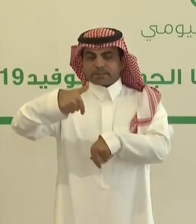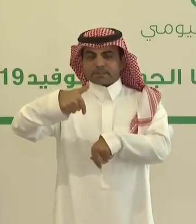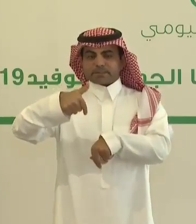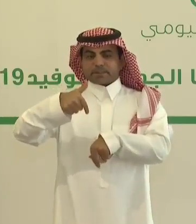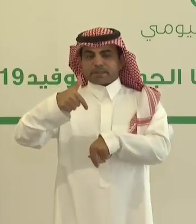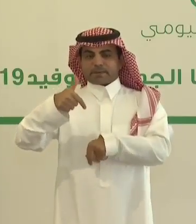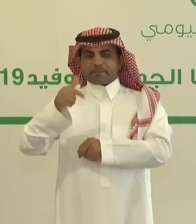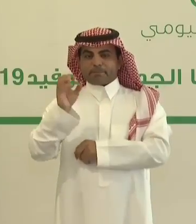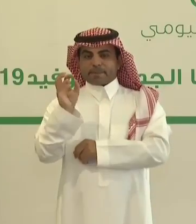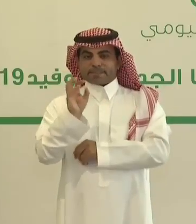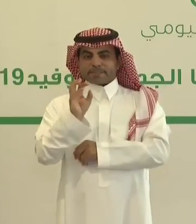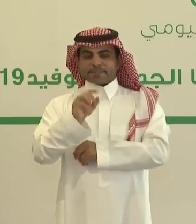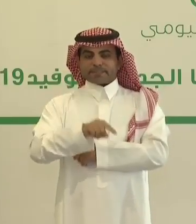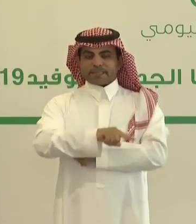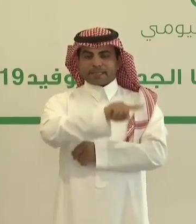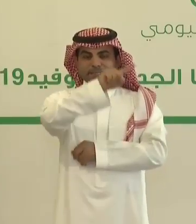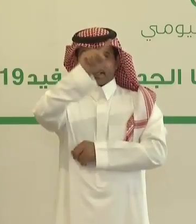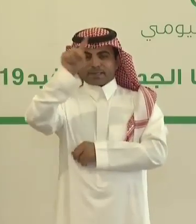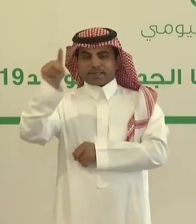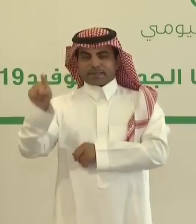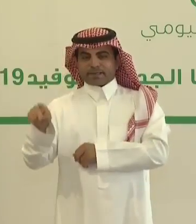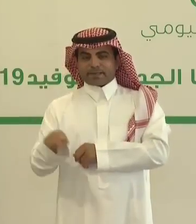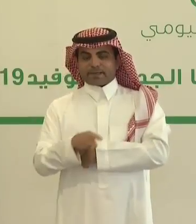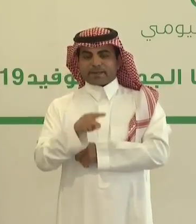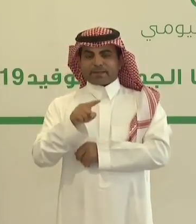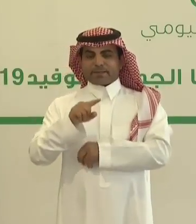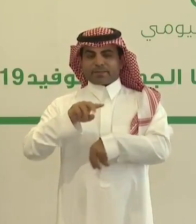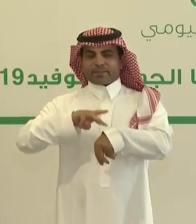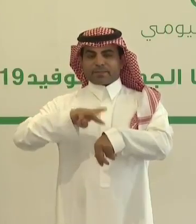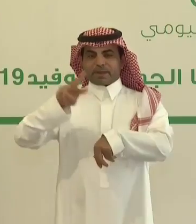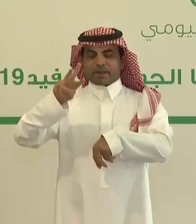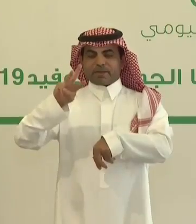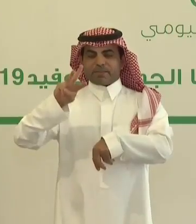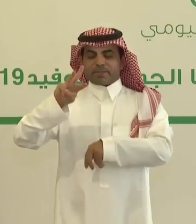مساء، وسيكون الساعة 3 من